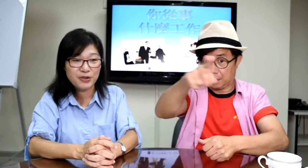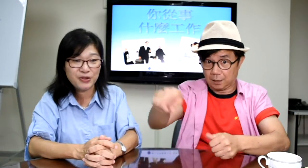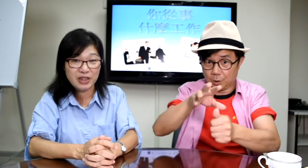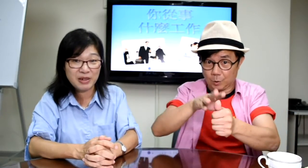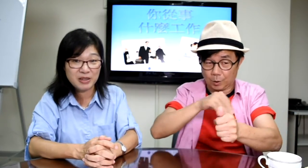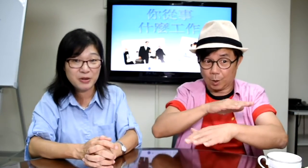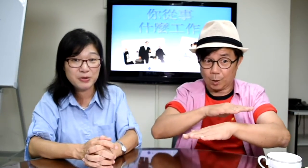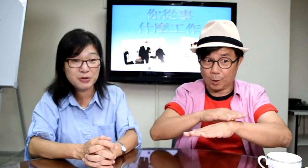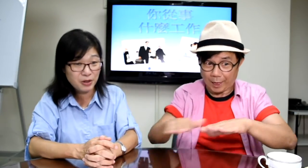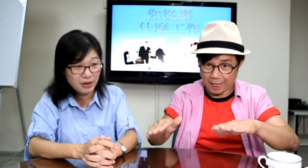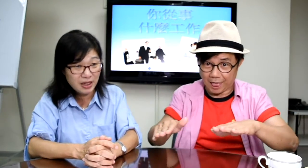你们都学会了吗？